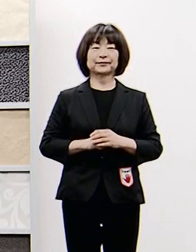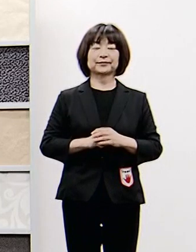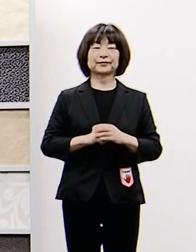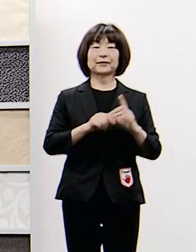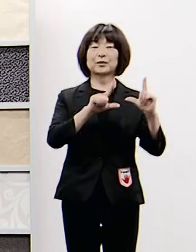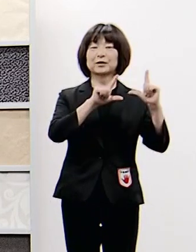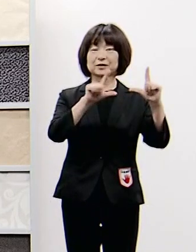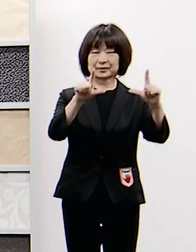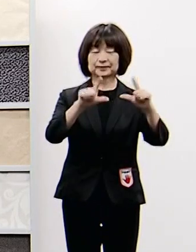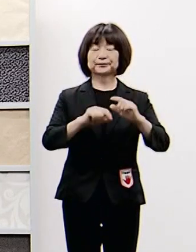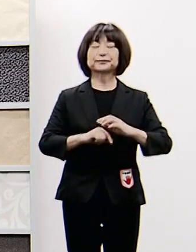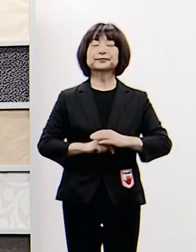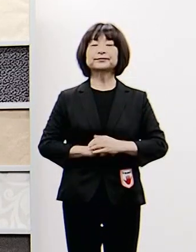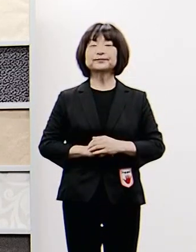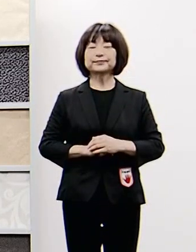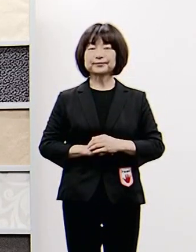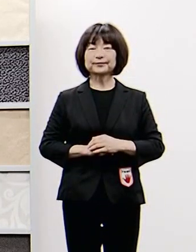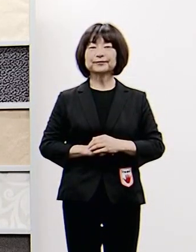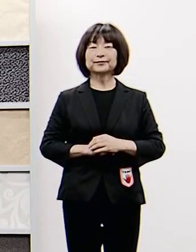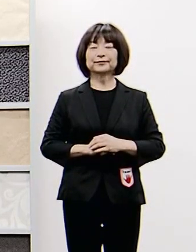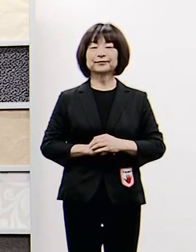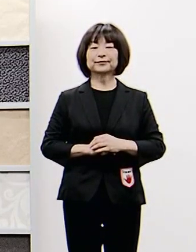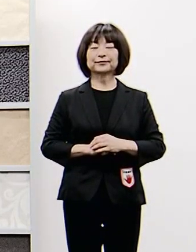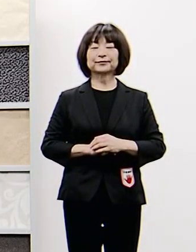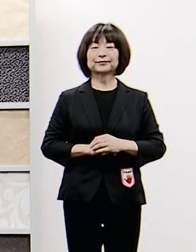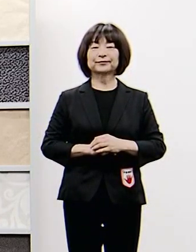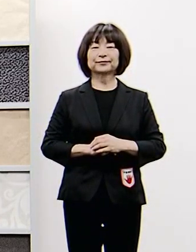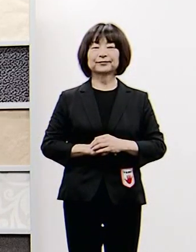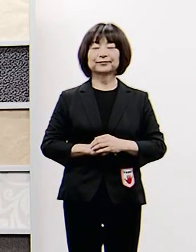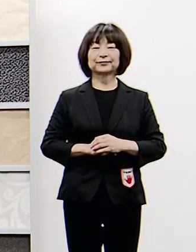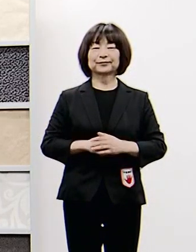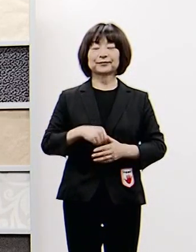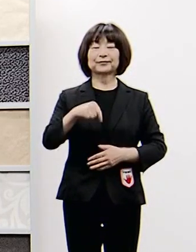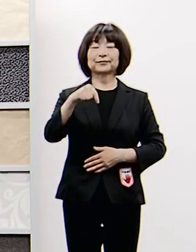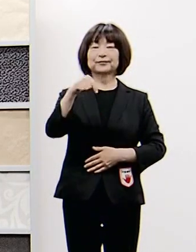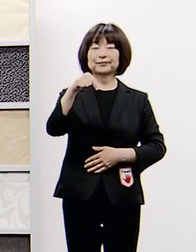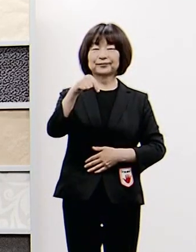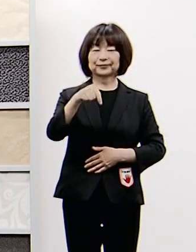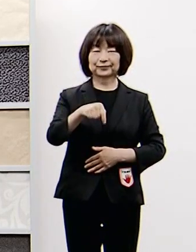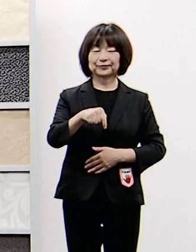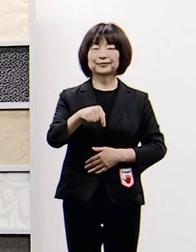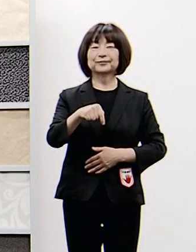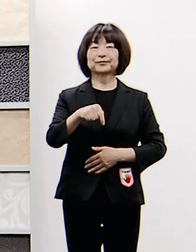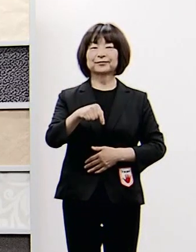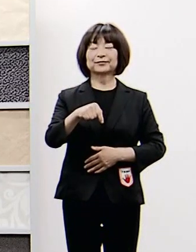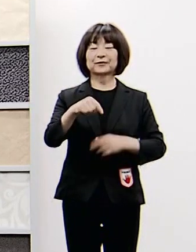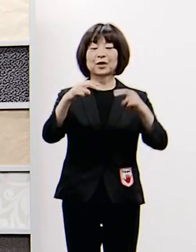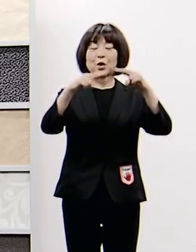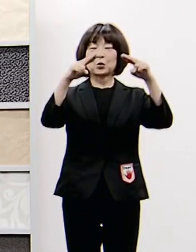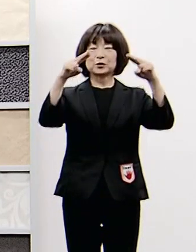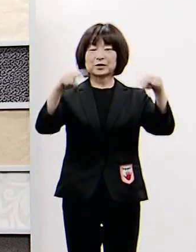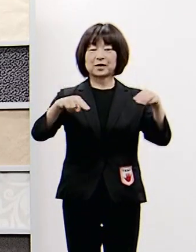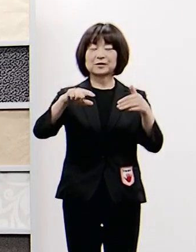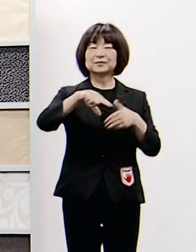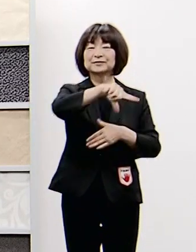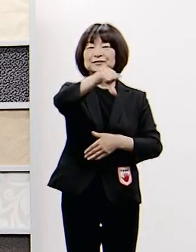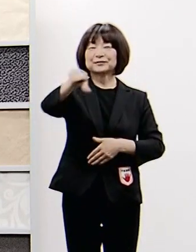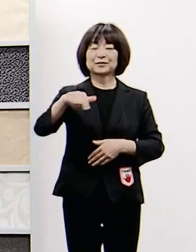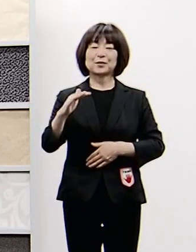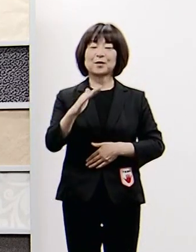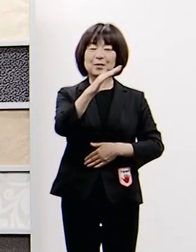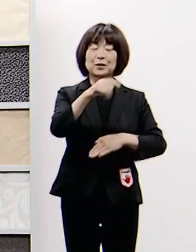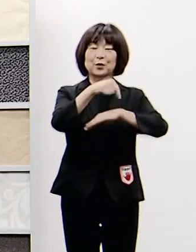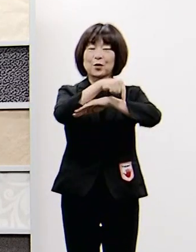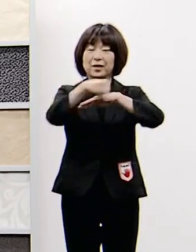お答えいたしますそれに関しましてはですね富国主店構想においてですねご協力いただけるという